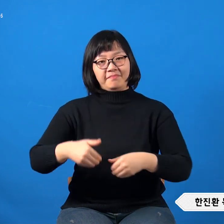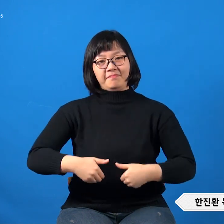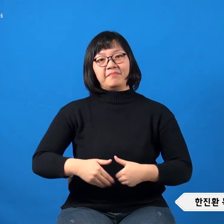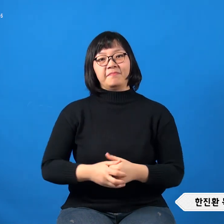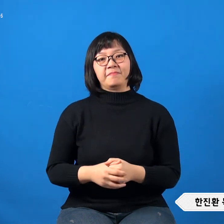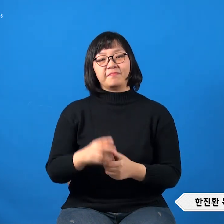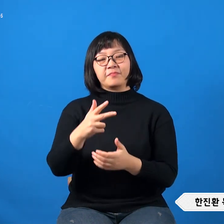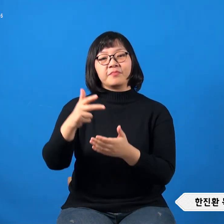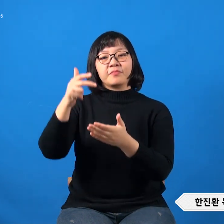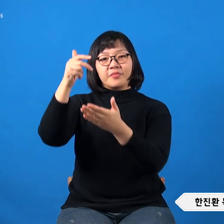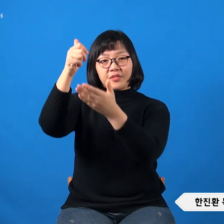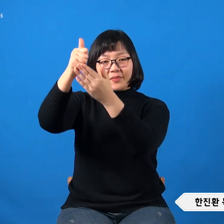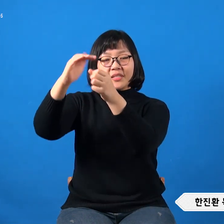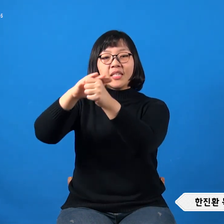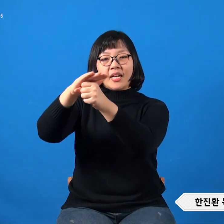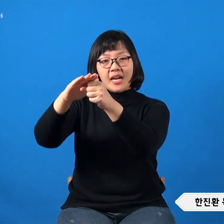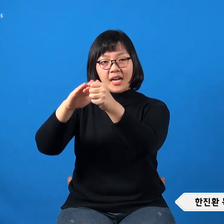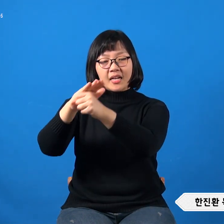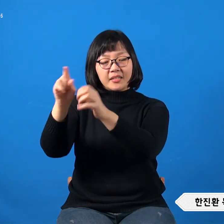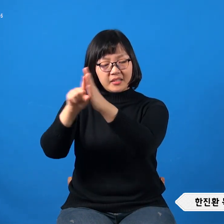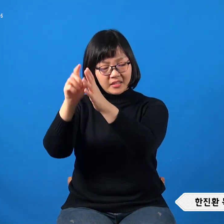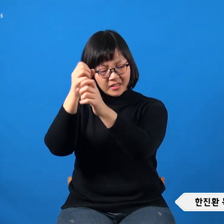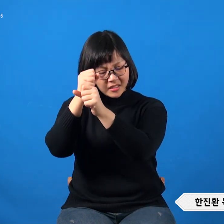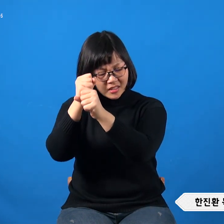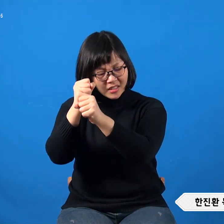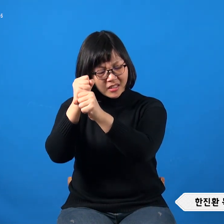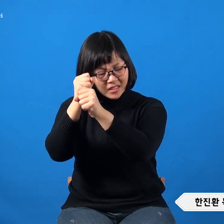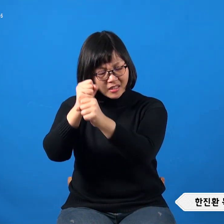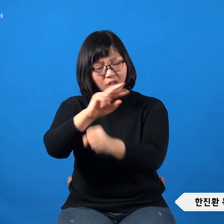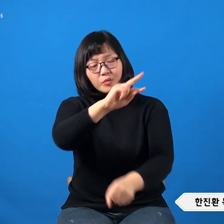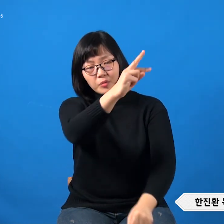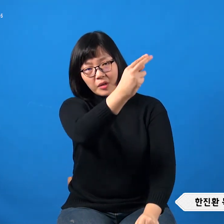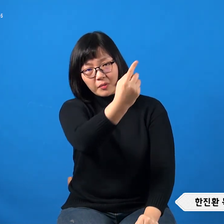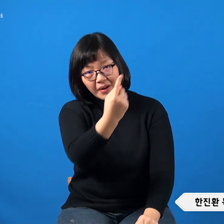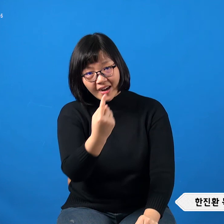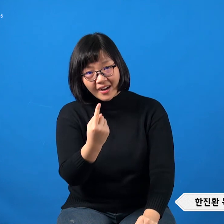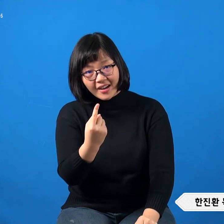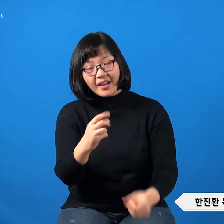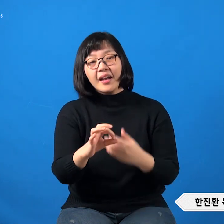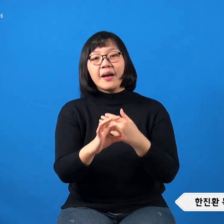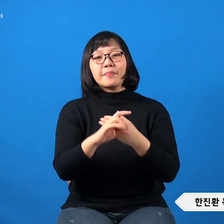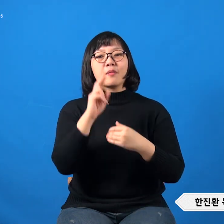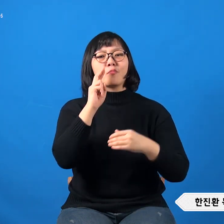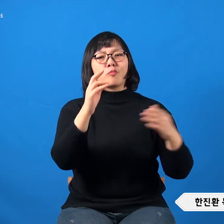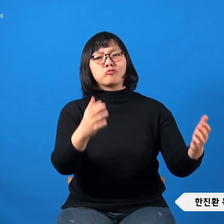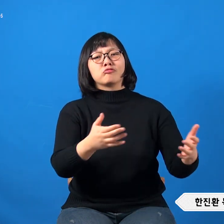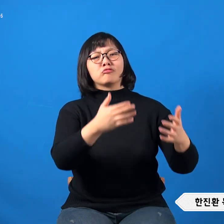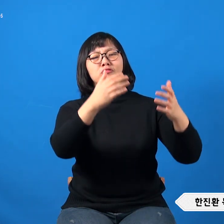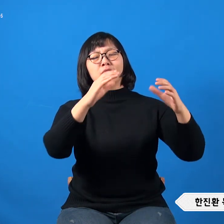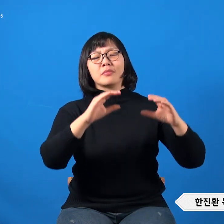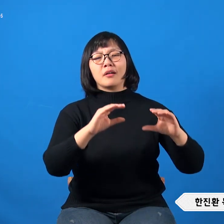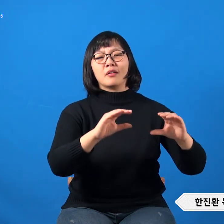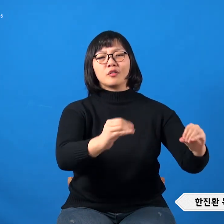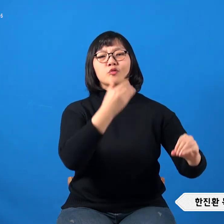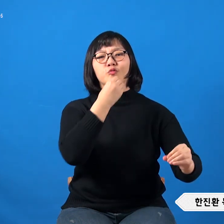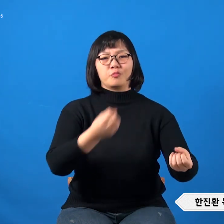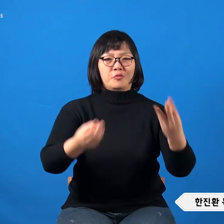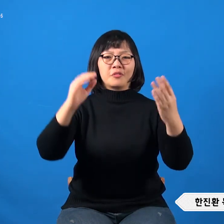그 주님의 사랑 붙들고 돌이킬 수만 있다면 폭풍이 변해서 여러분 축복이 될